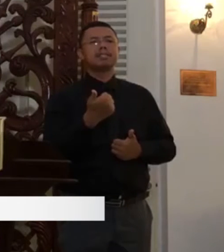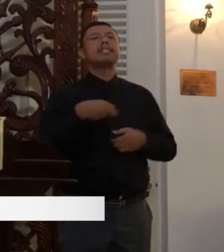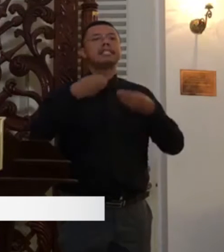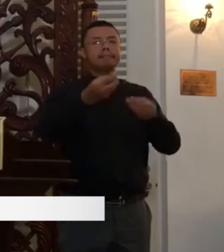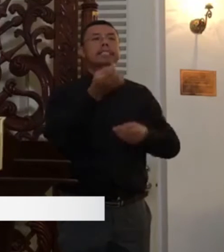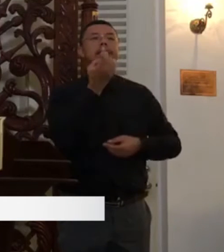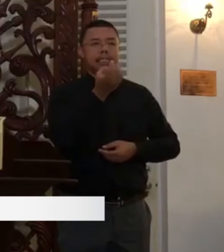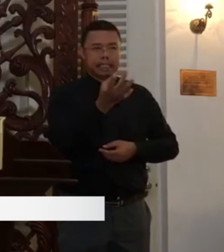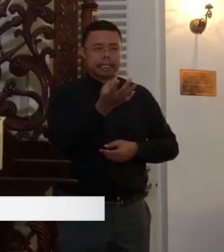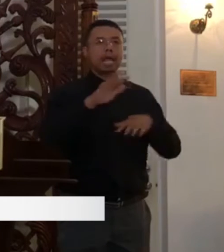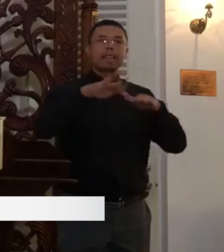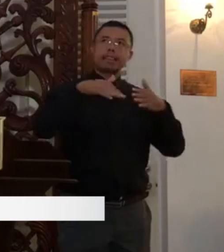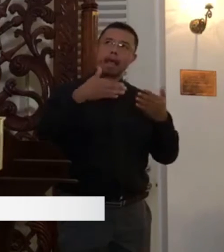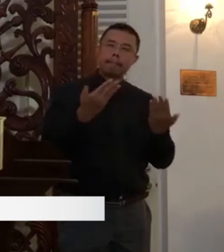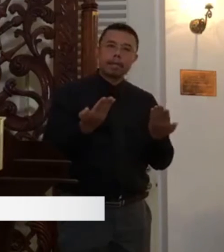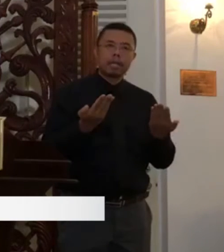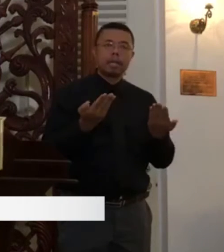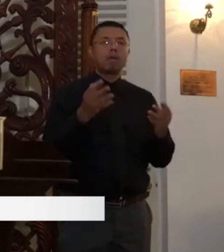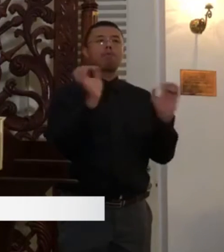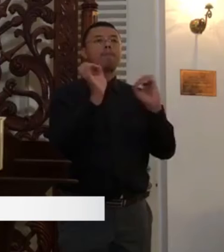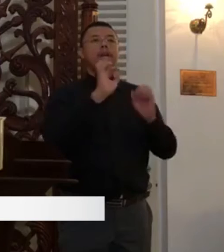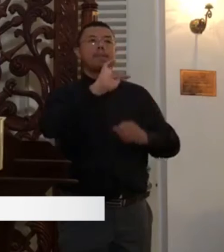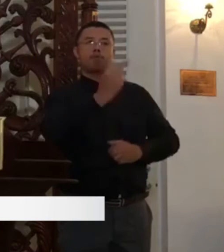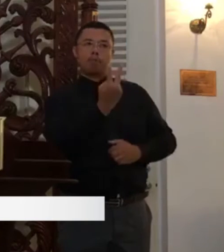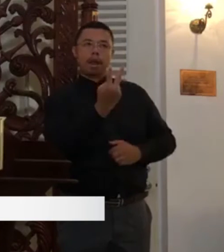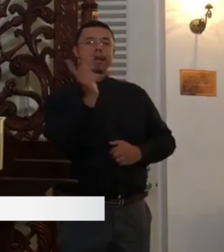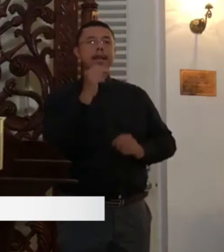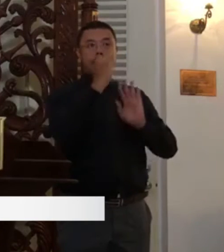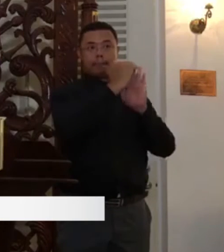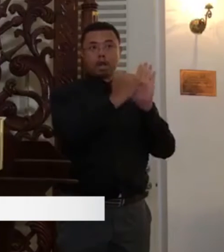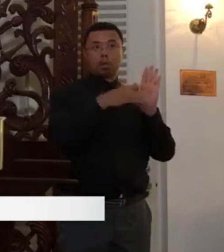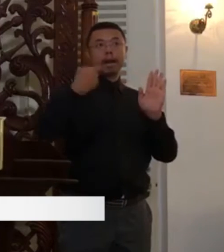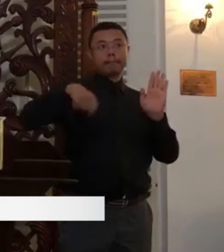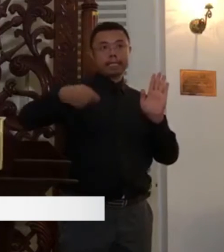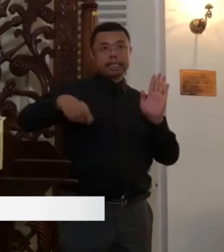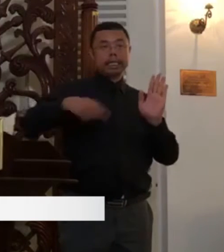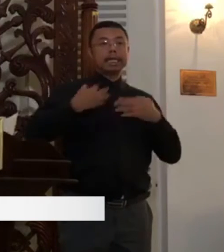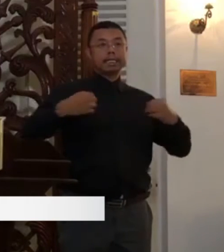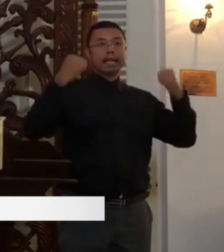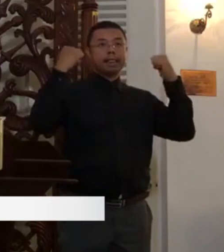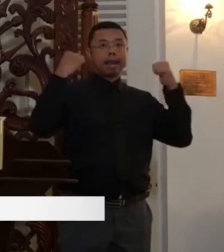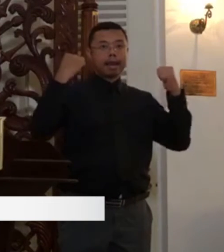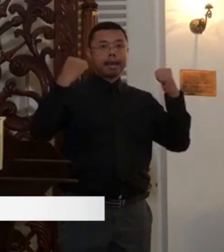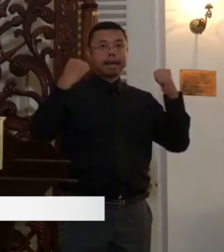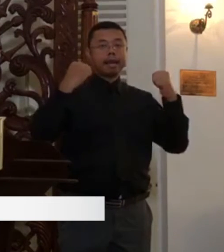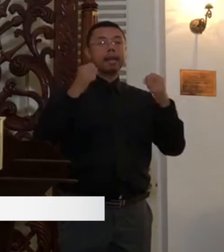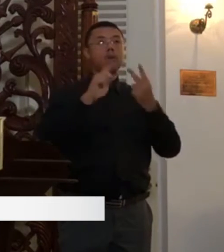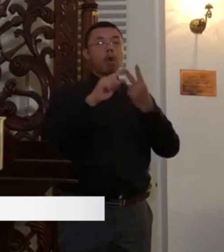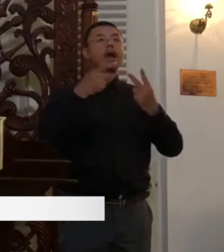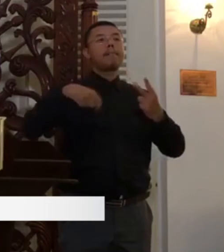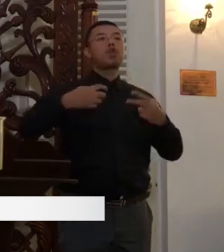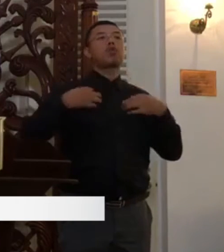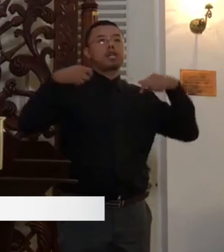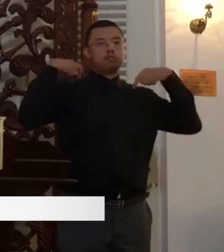diizinkan, tetapi karena belum ada perubahan di peraturan Menteri Kesehatan dan peraturan